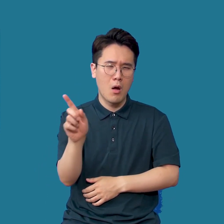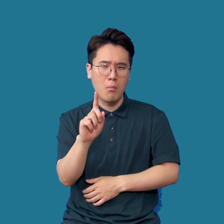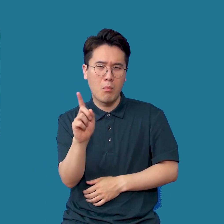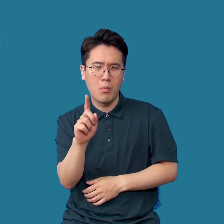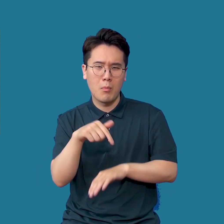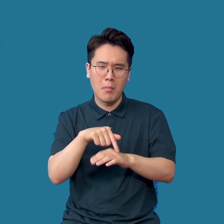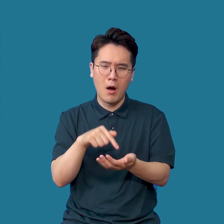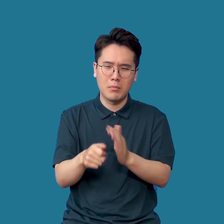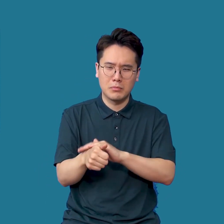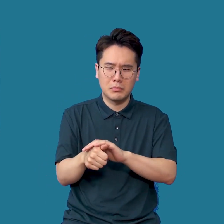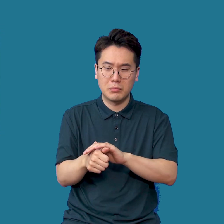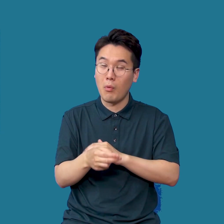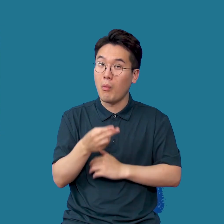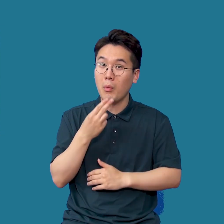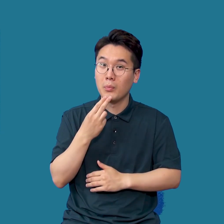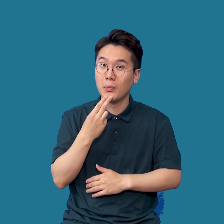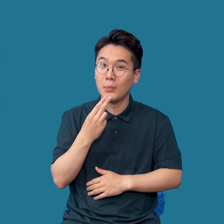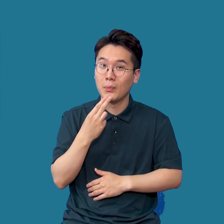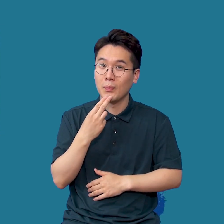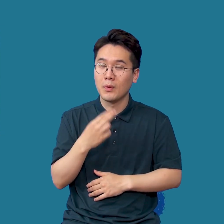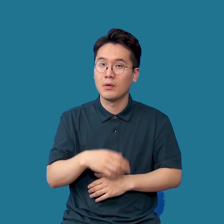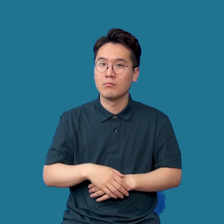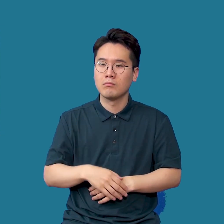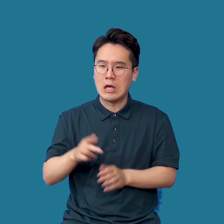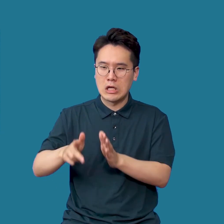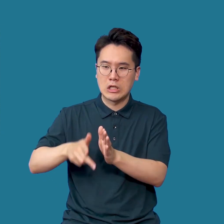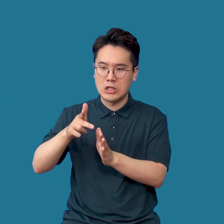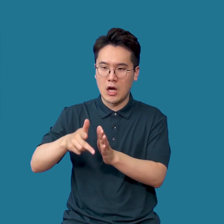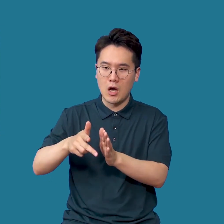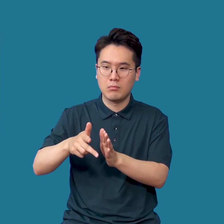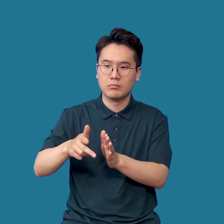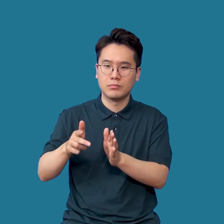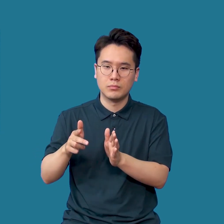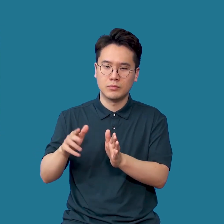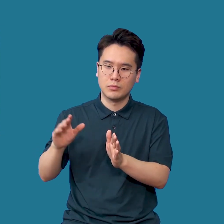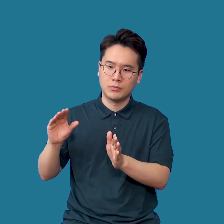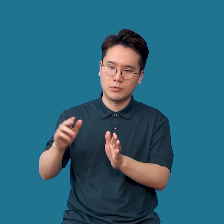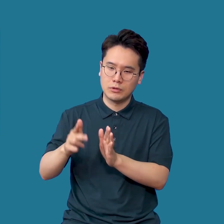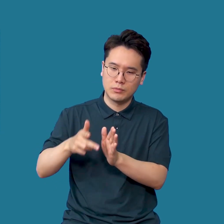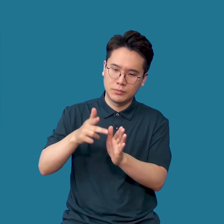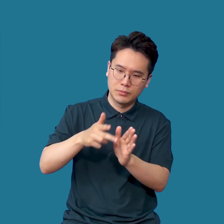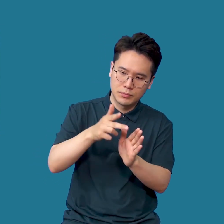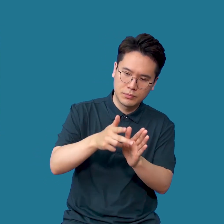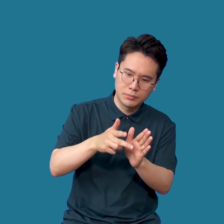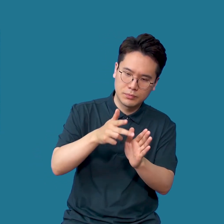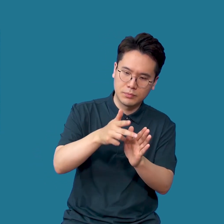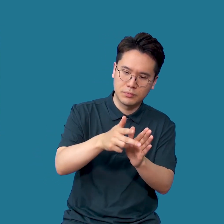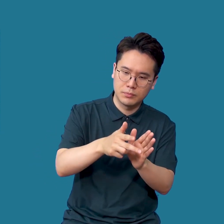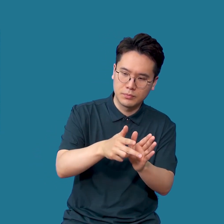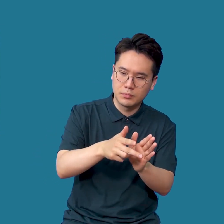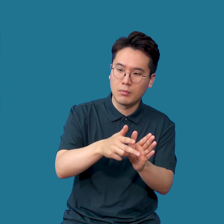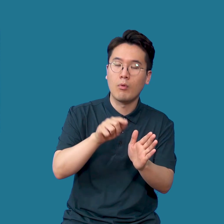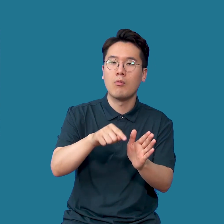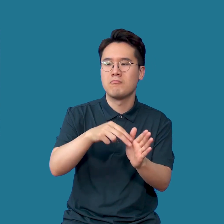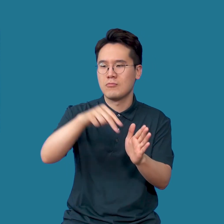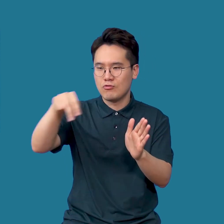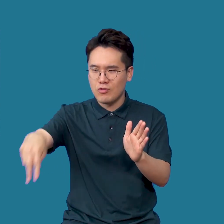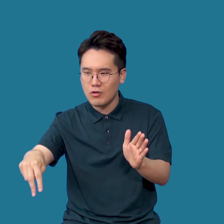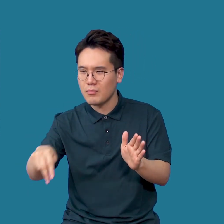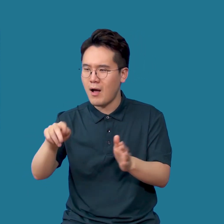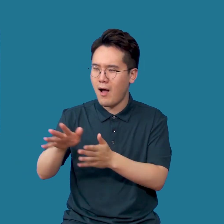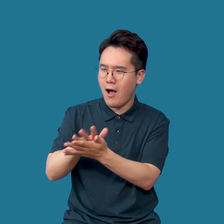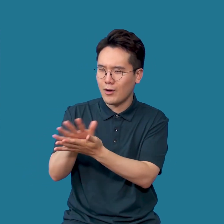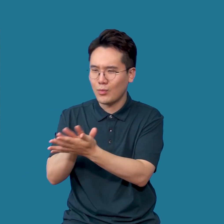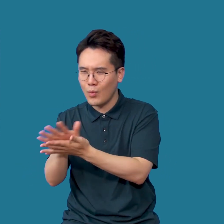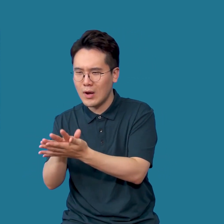않습니다. 기차가 정거장에 서면 뛰어내려서 막 이렇게 놀다가 다시 후다닥 올라타고, 또 다음